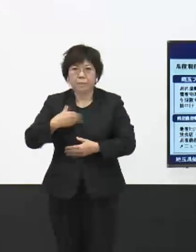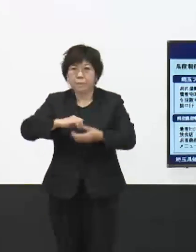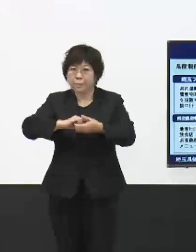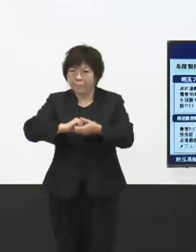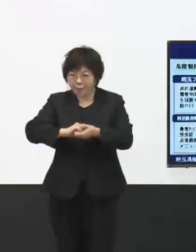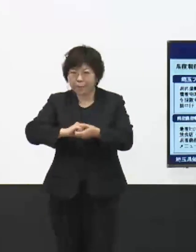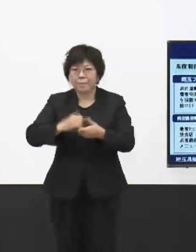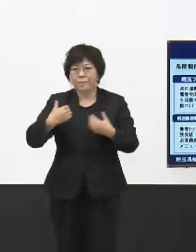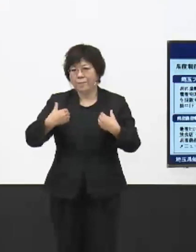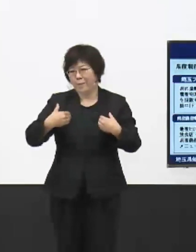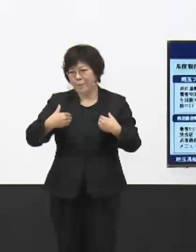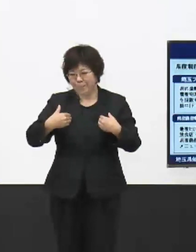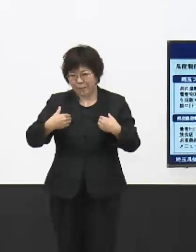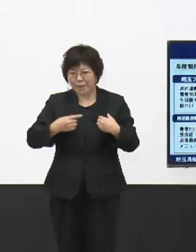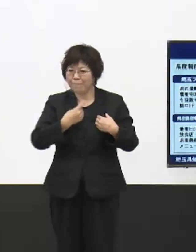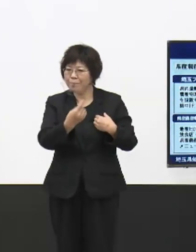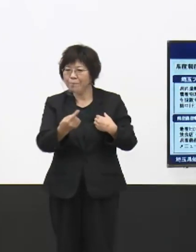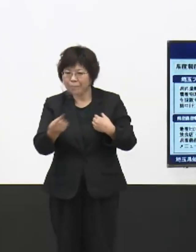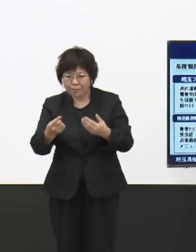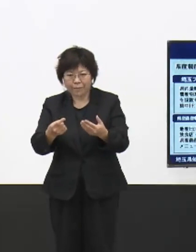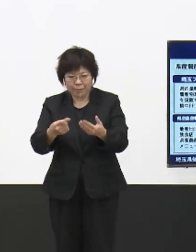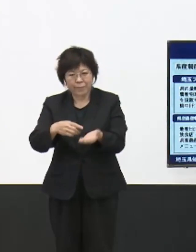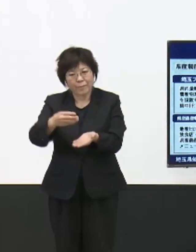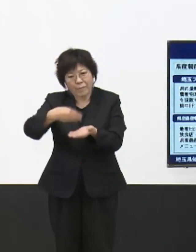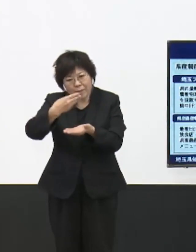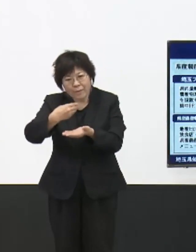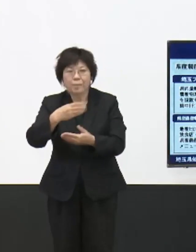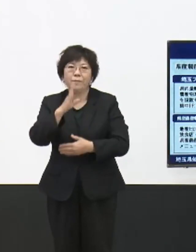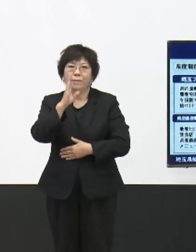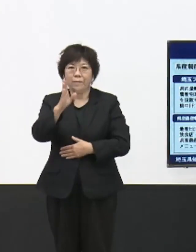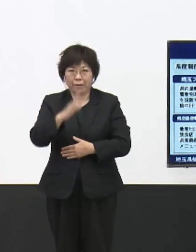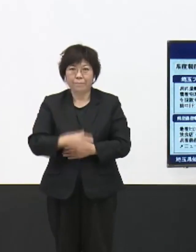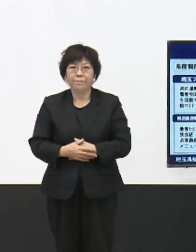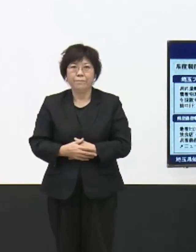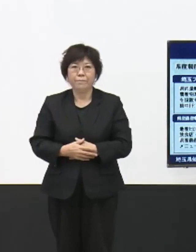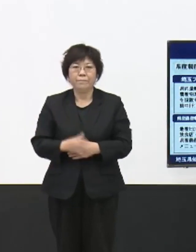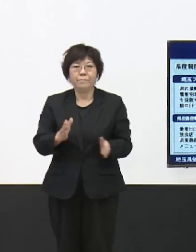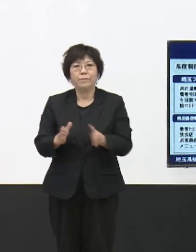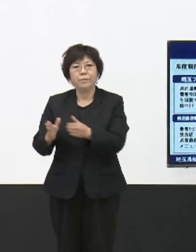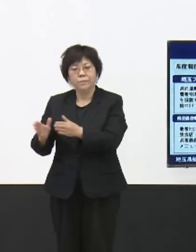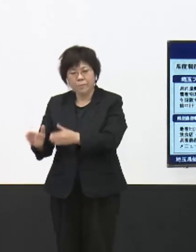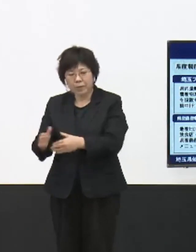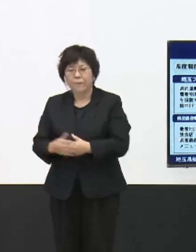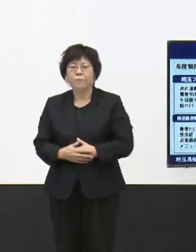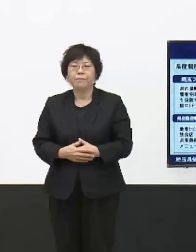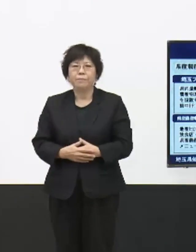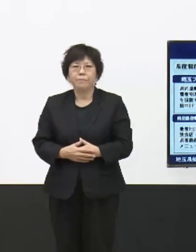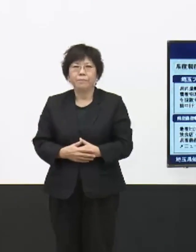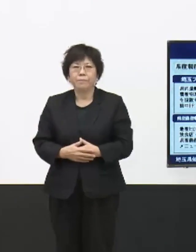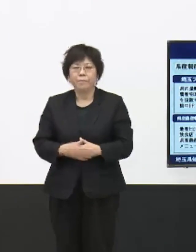しみにしていただき、ご活用いただきたいと思います。次に、コロナ禍で大きな影響を受けた